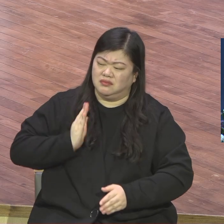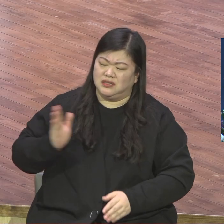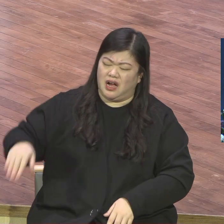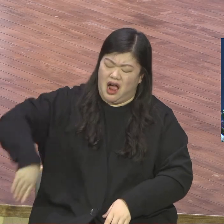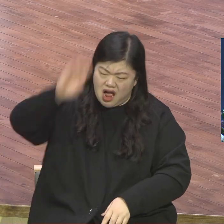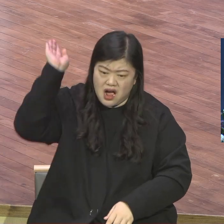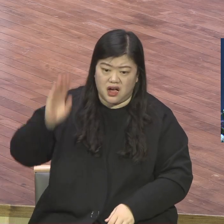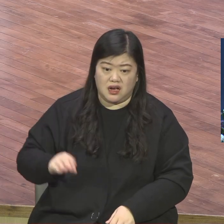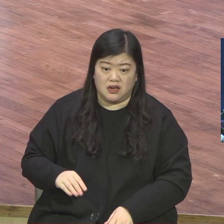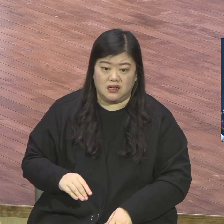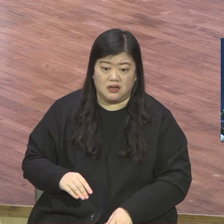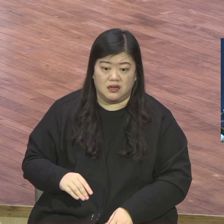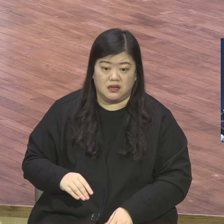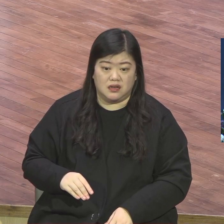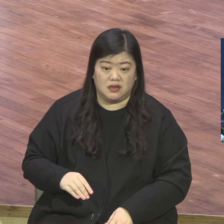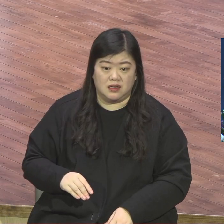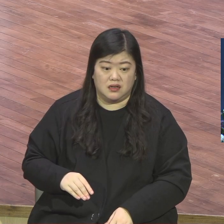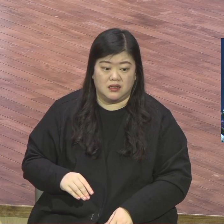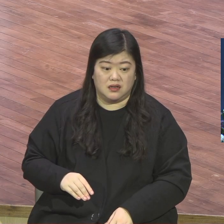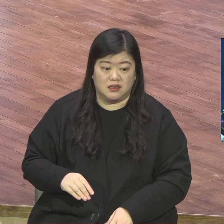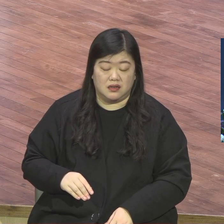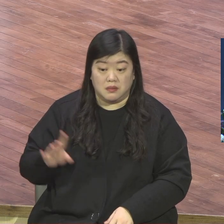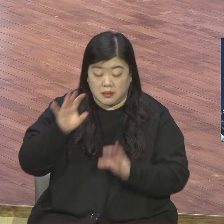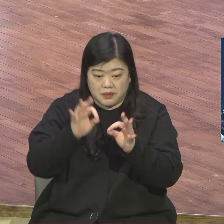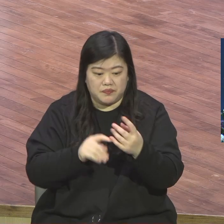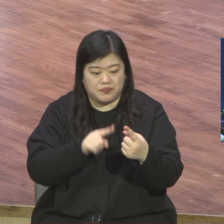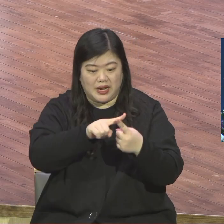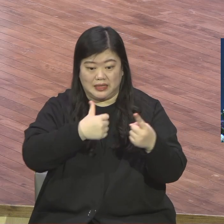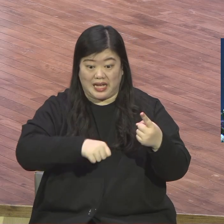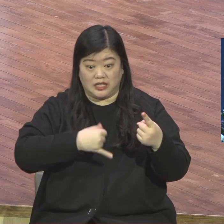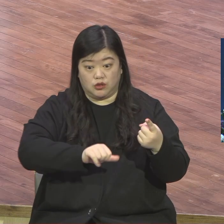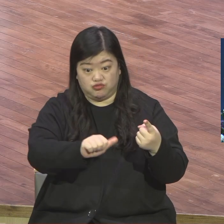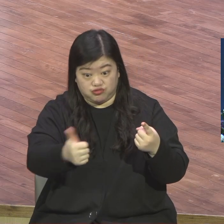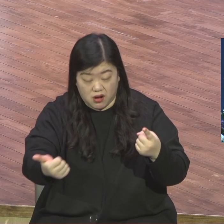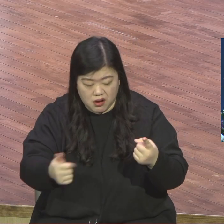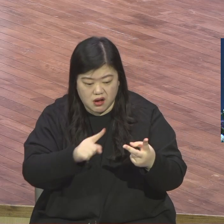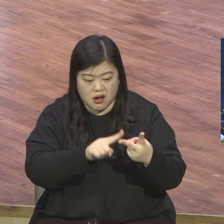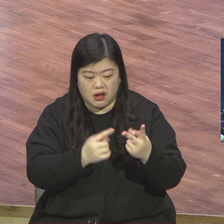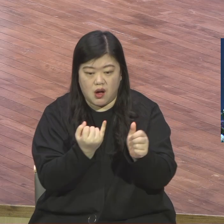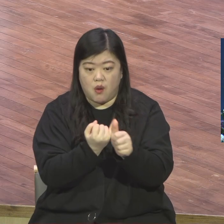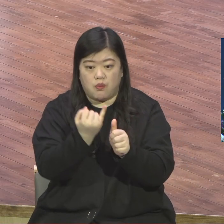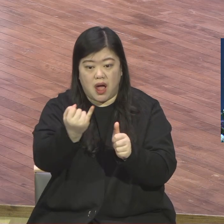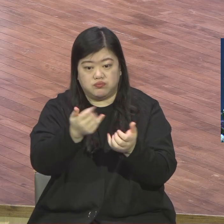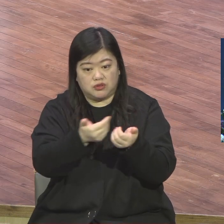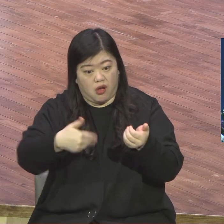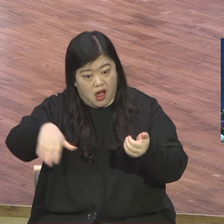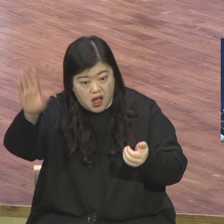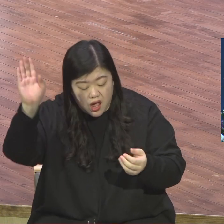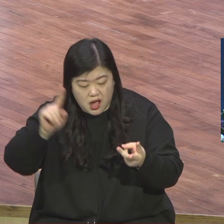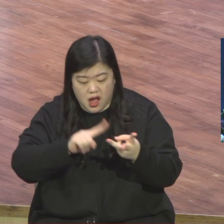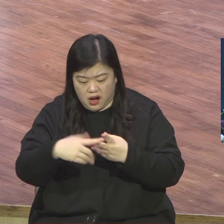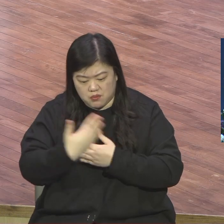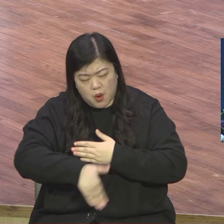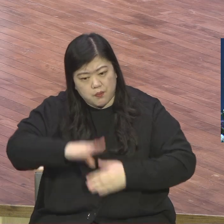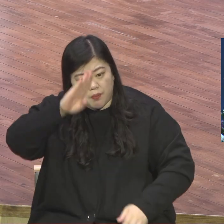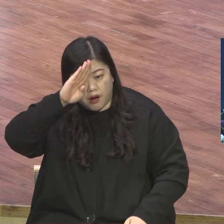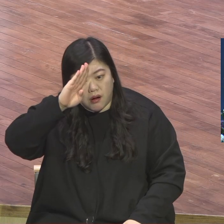죽어 마누라 떠나 재산 다 날라가. 자 그런데 놀랍게도 이 욥은